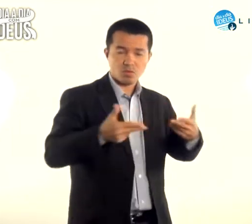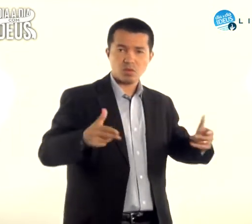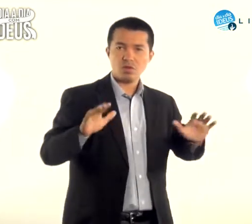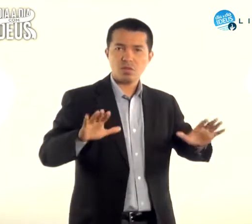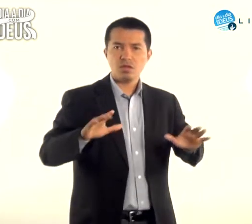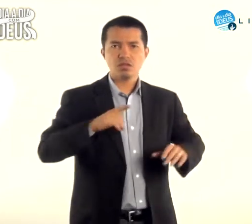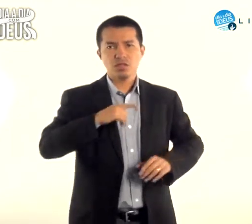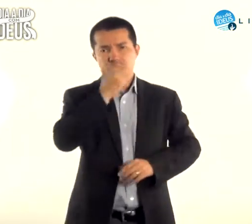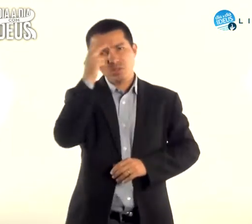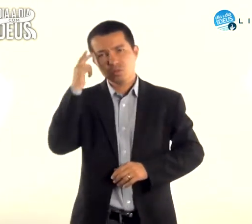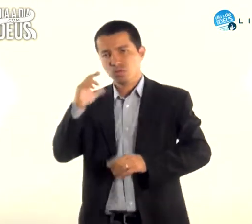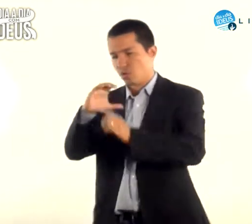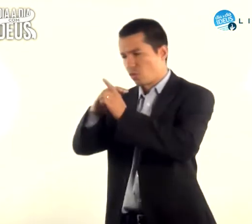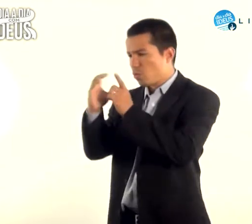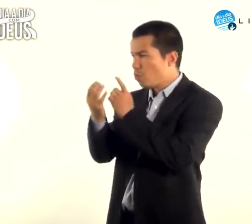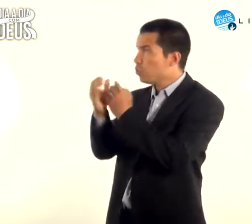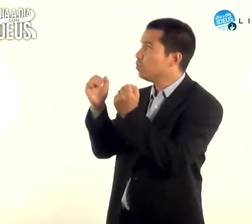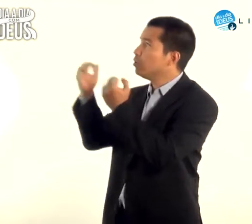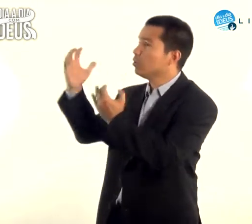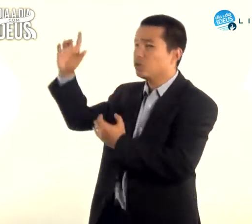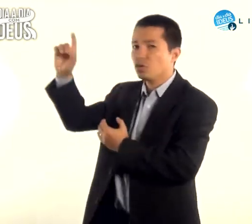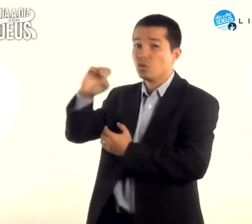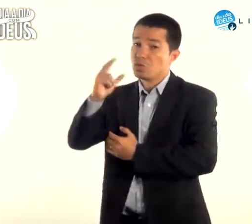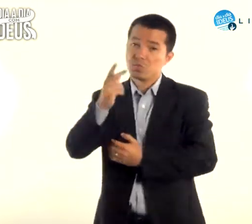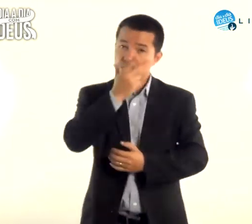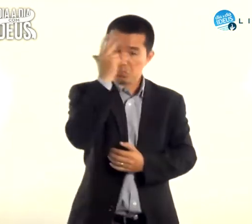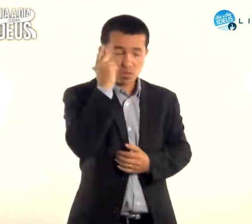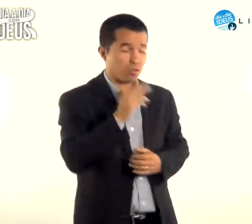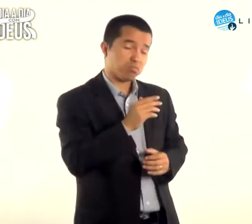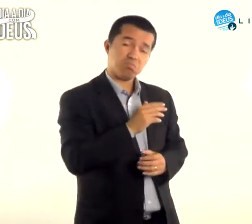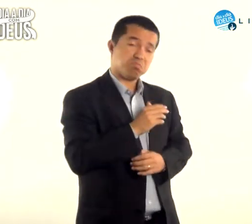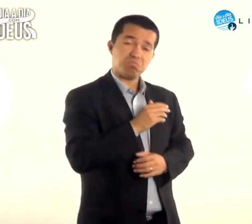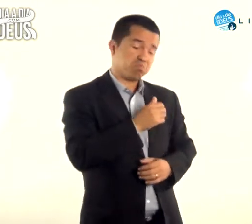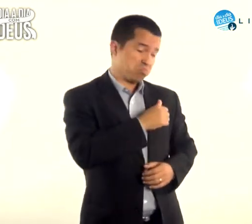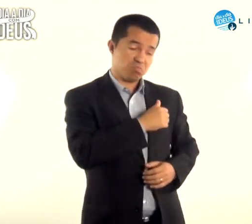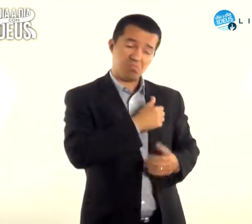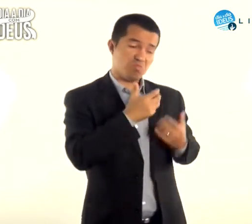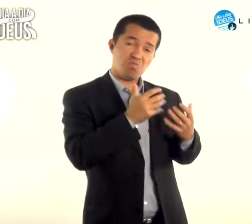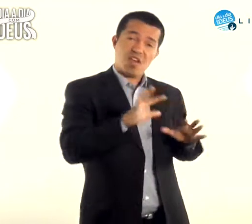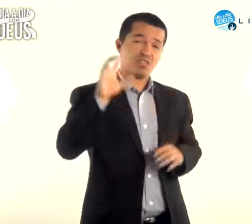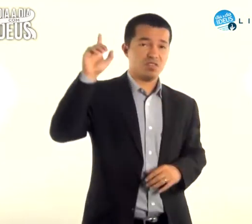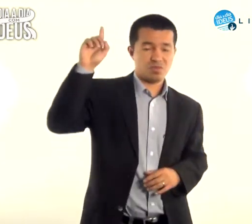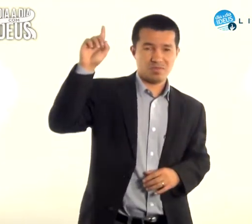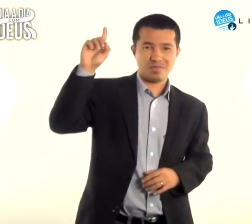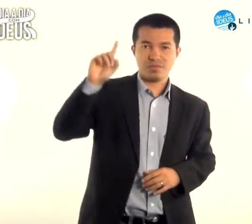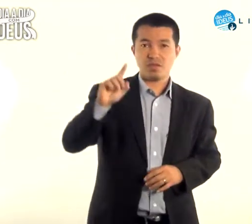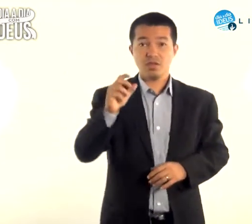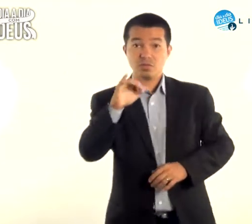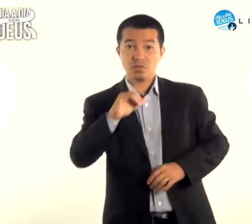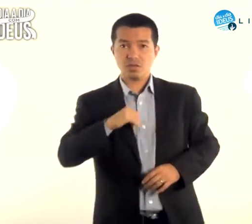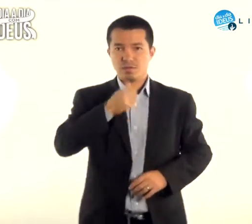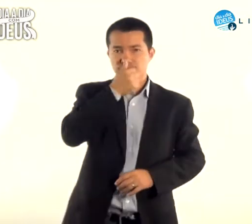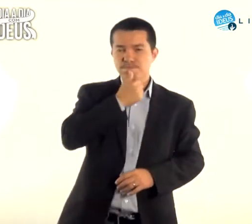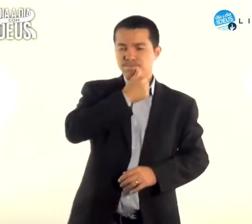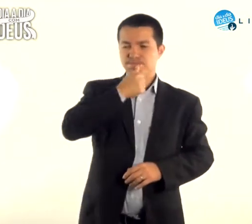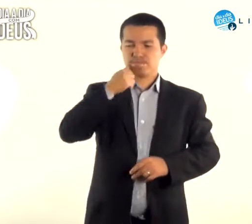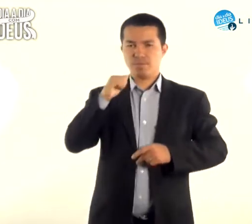que não sacrifica, assim ao bom como ao pecador, ao que jura como ao que teme o juramento. Esse é o mal que há